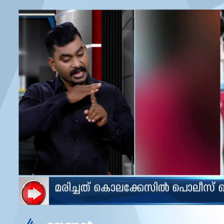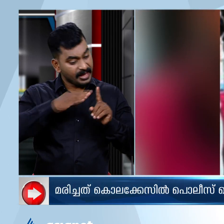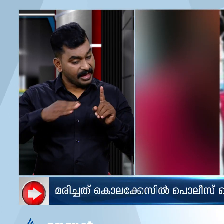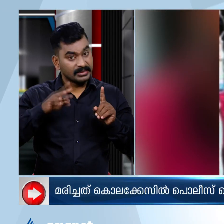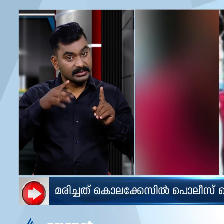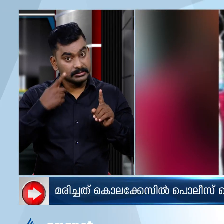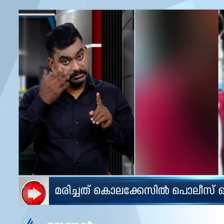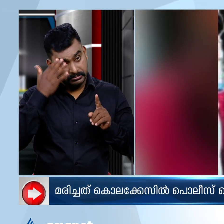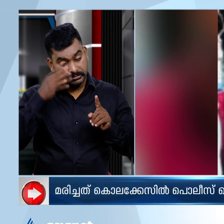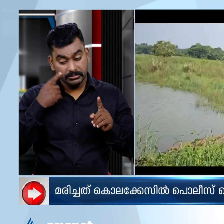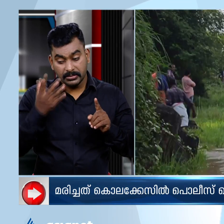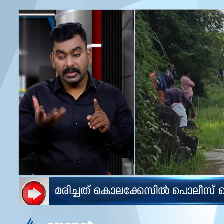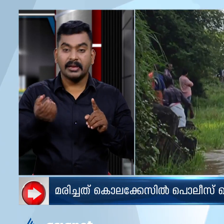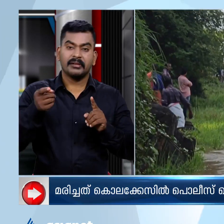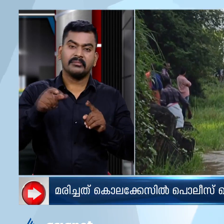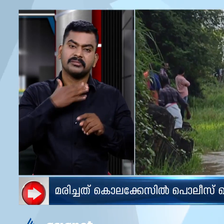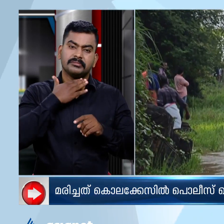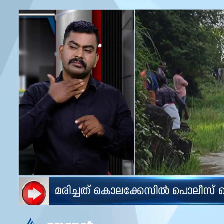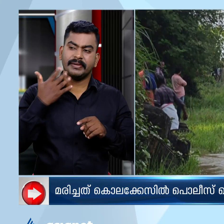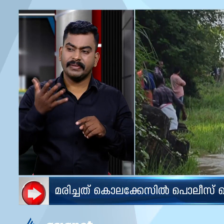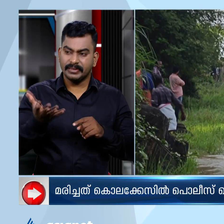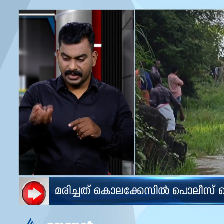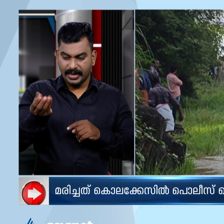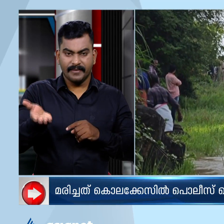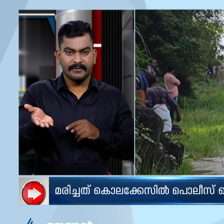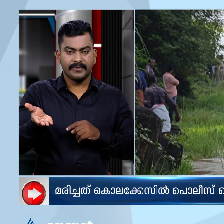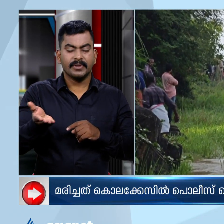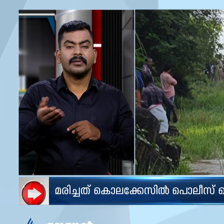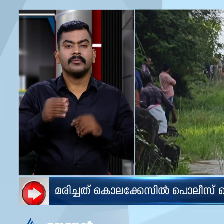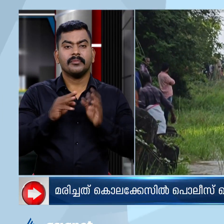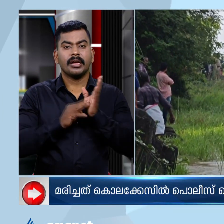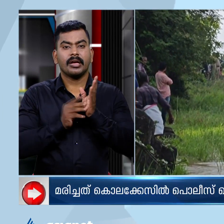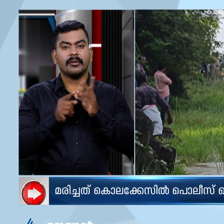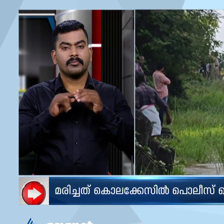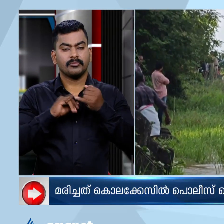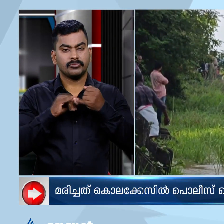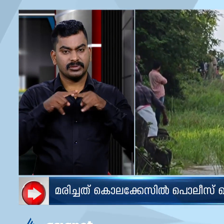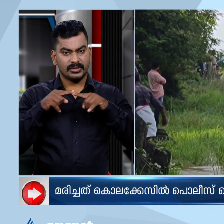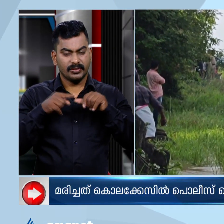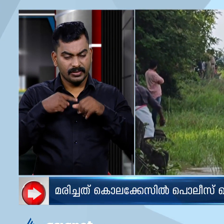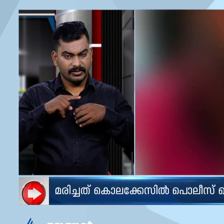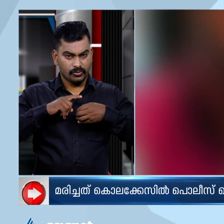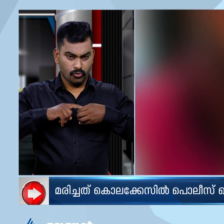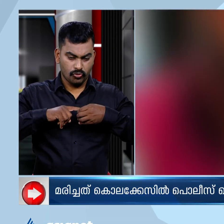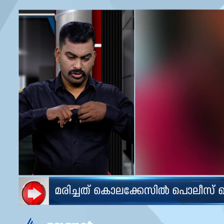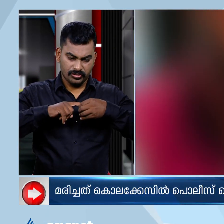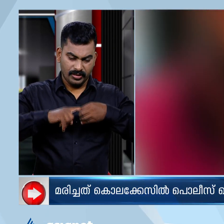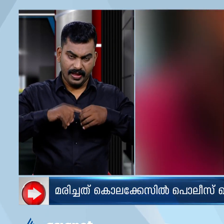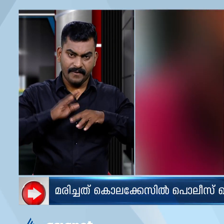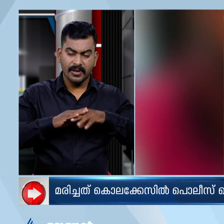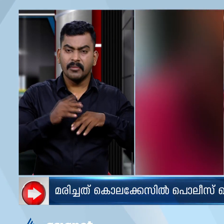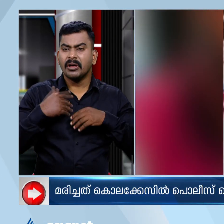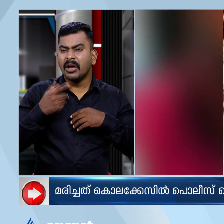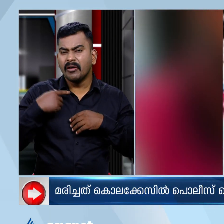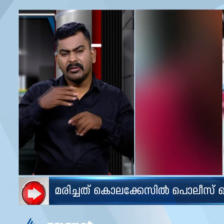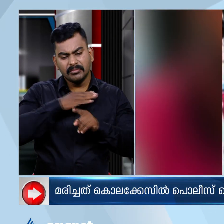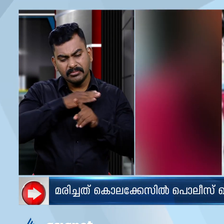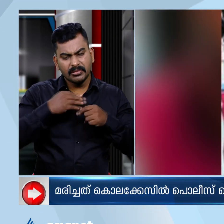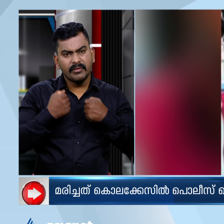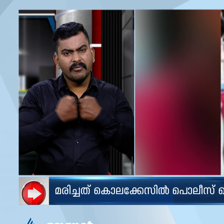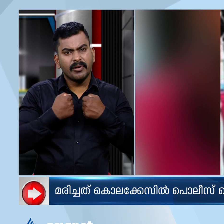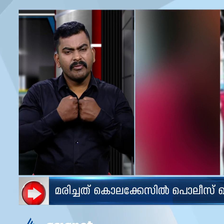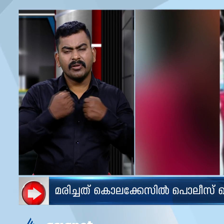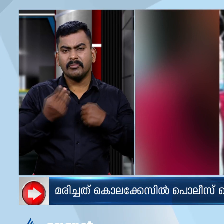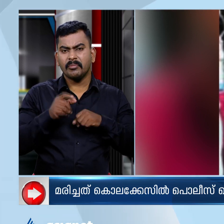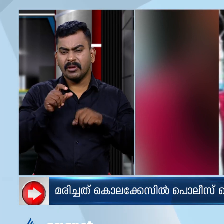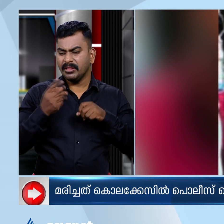സ്ഥലത്തിന് സമീപത്തു നിന്ന് തന്നെയാണ് ഈ മൃതദേഹം കണ്ടെത്തിയത്. എന്തായാലും കൂടുതൽ പരിശോധന പോലീസ് നടത്തുകയാണ്. എന്താണ് ഇതിന് പിന്നിൽ, ഇവർ മൂന്ന്